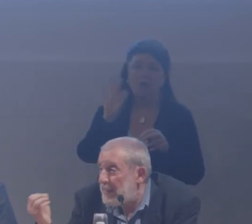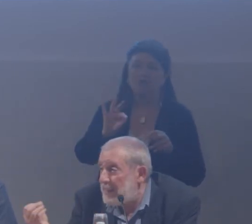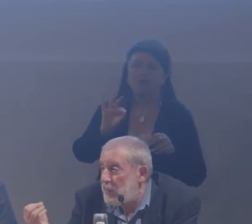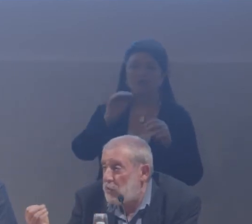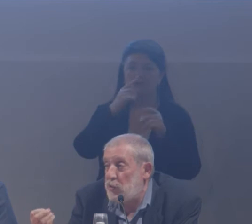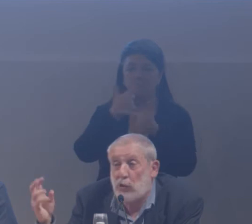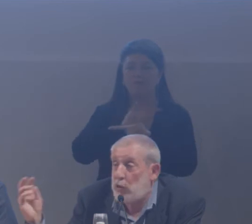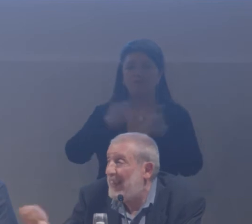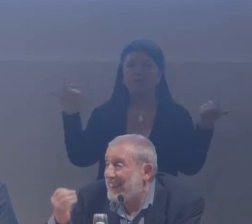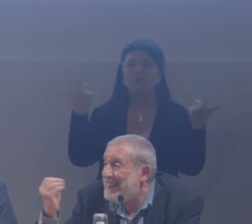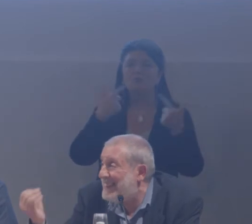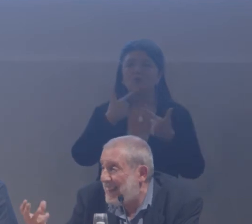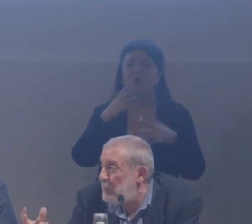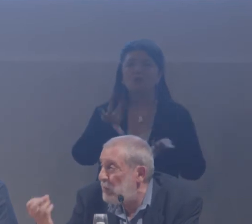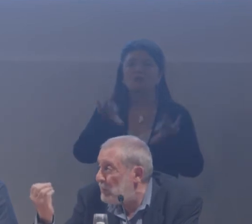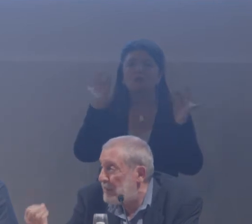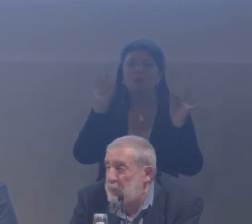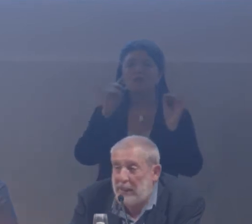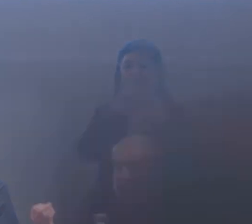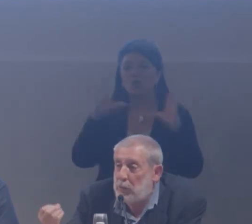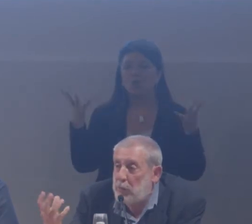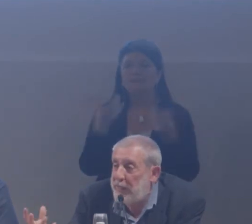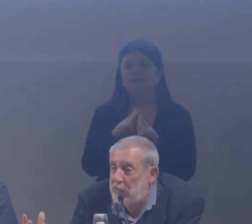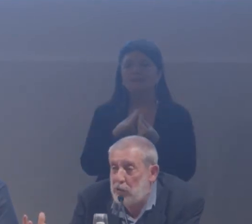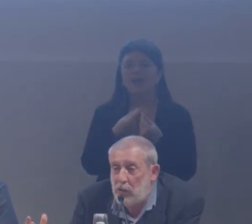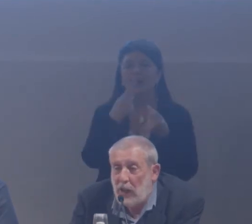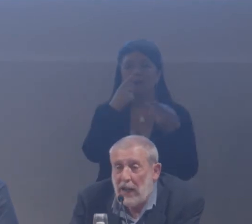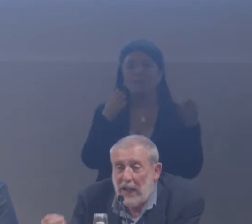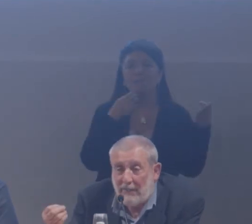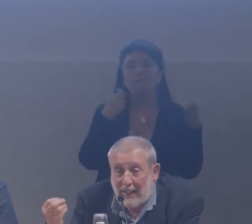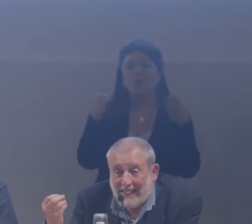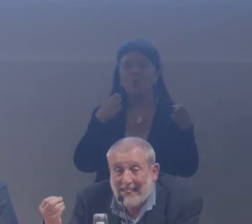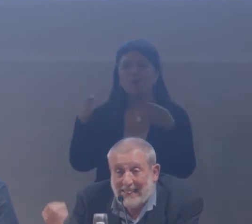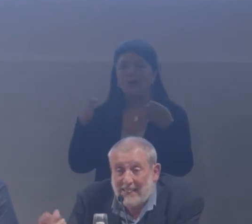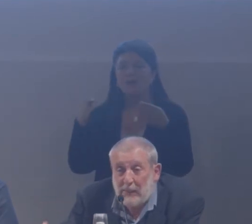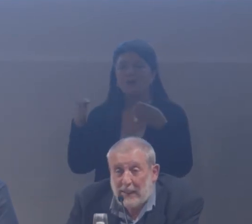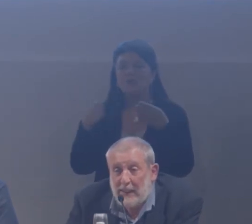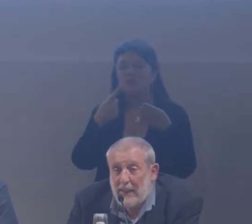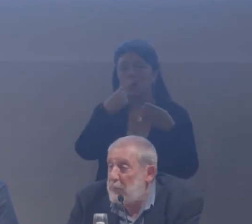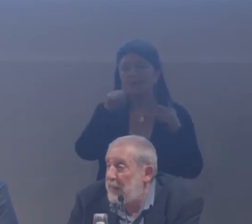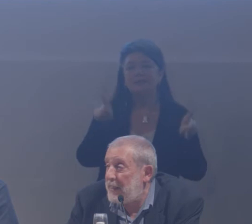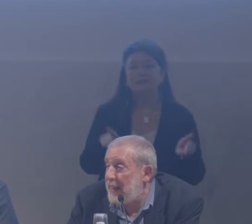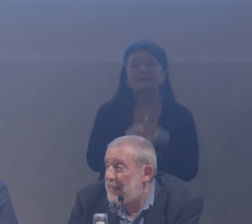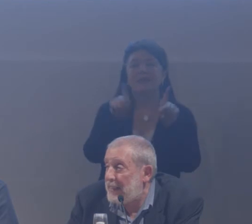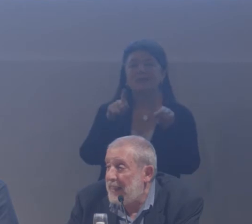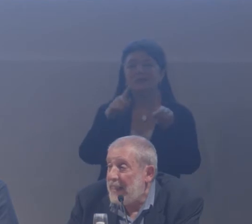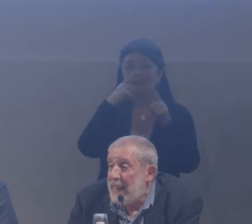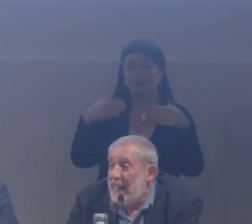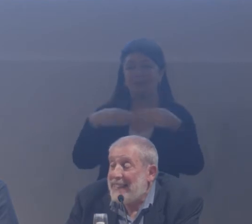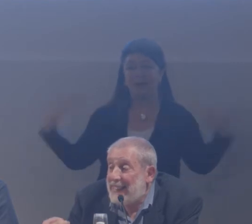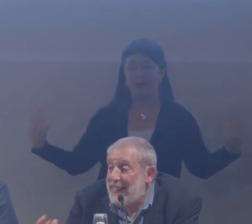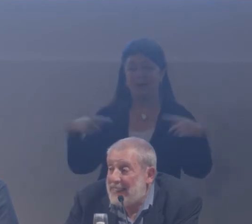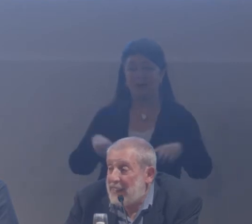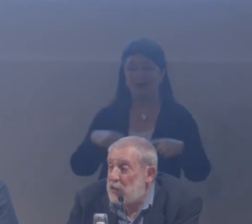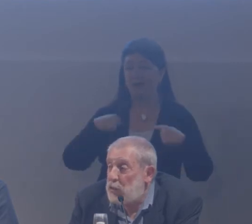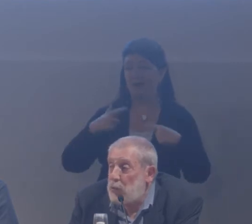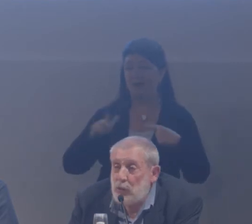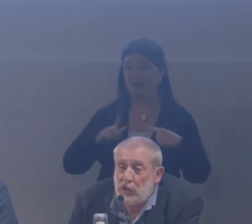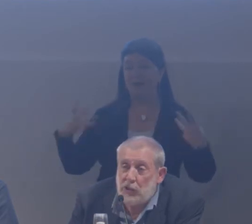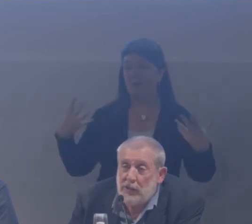per un caso del destino si sono trovate insieme in un determinato momento dalla stessa parte della barricata,